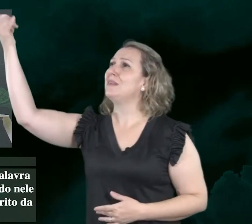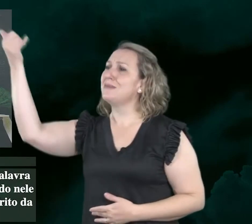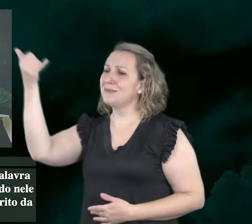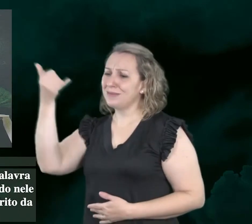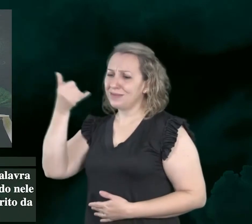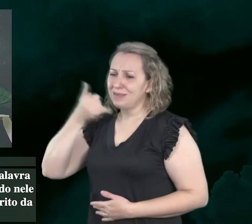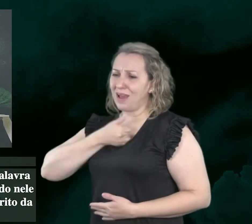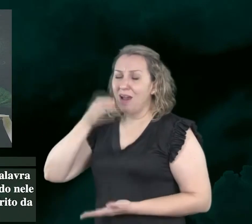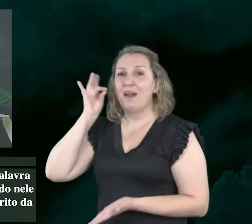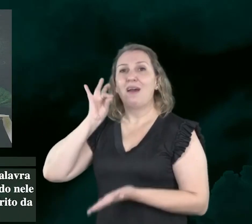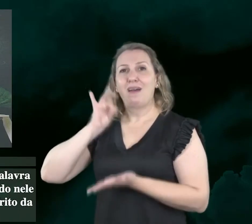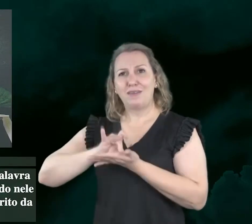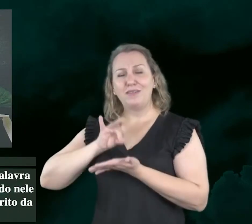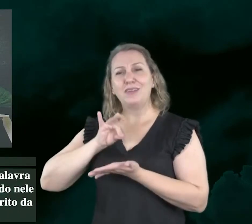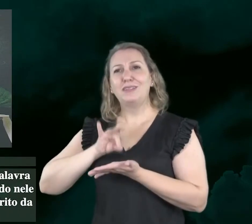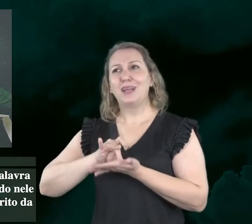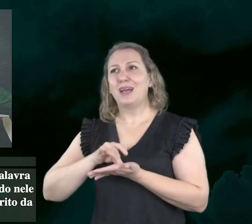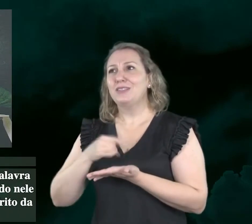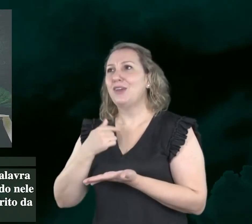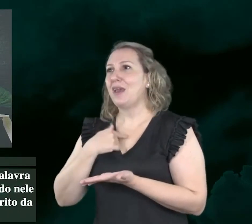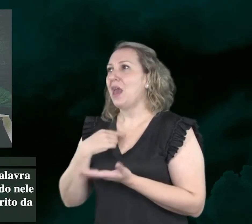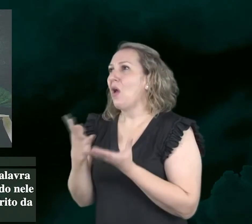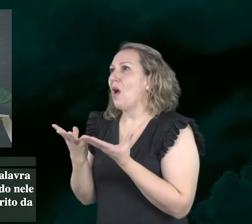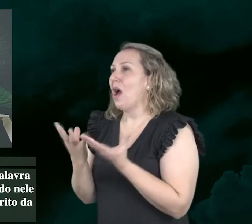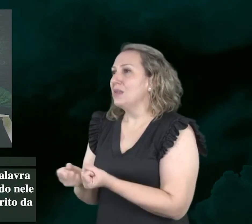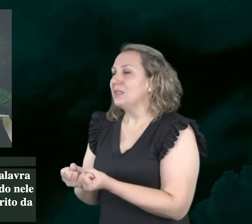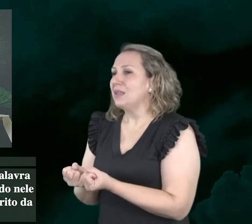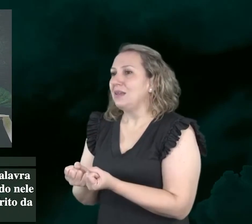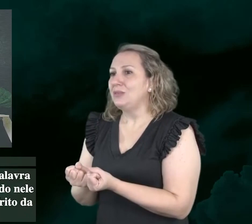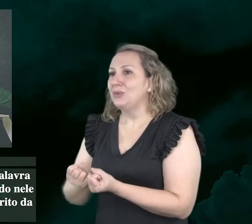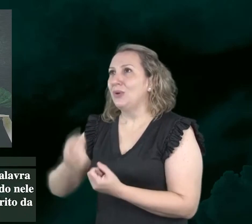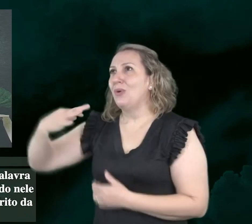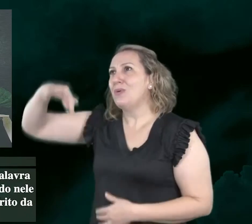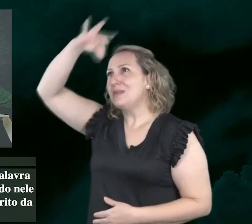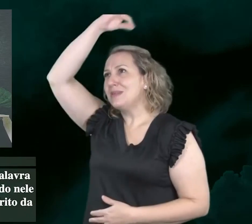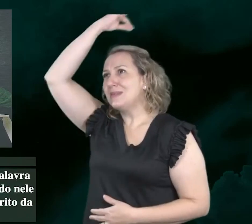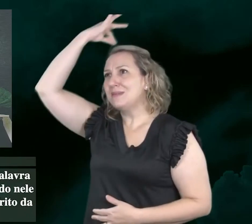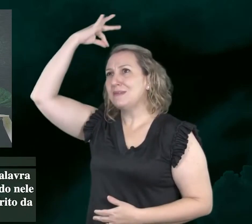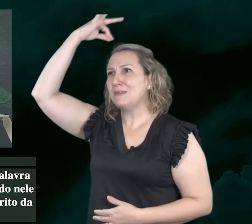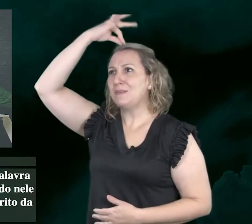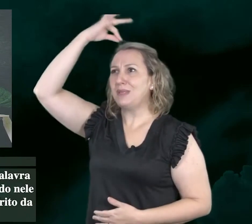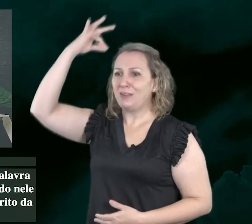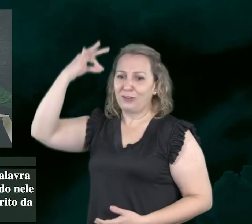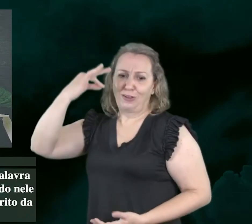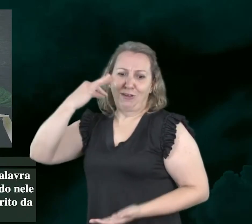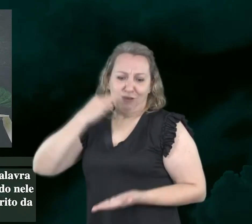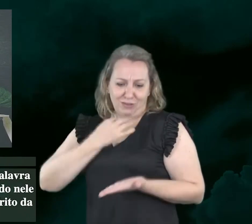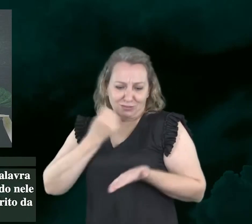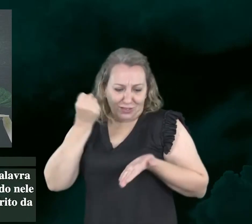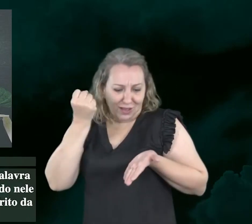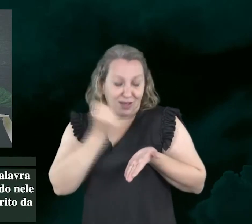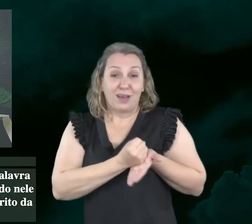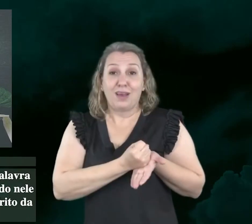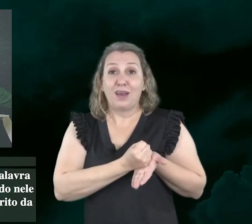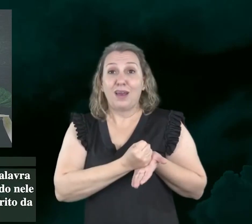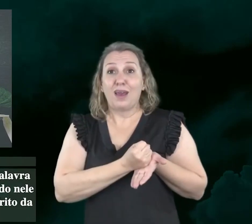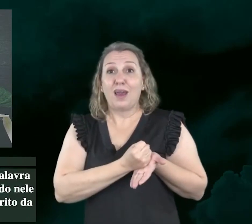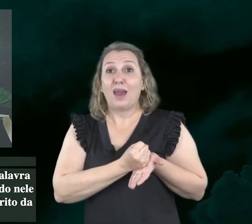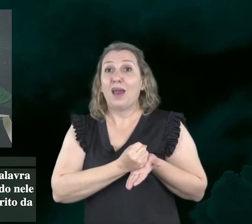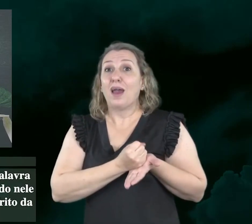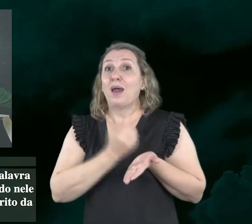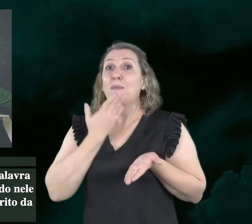nele também crido, fostes selados com o Espírito Santo da promessa. Aqui